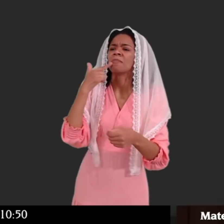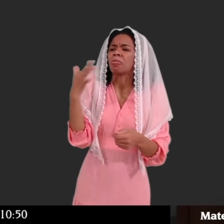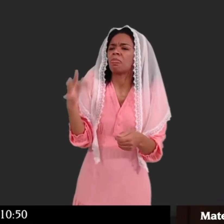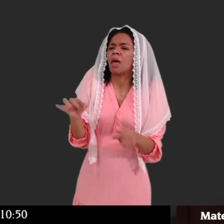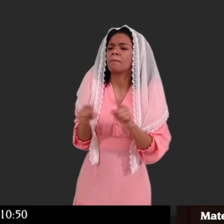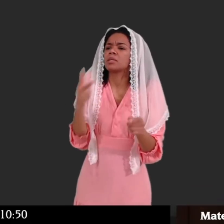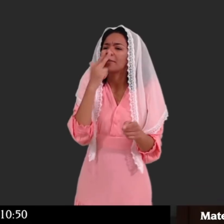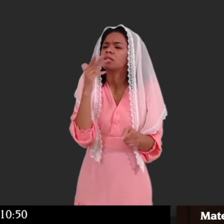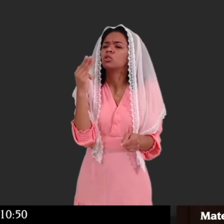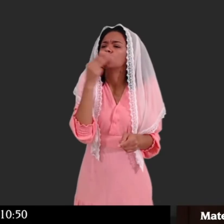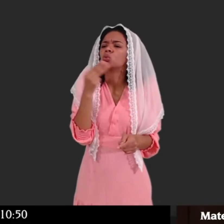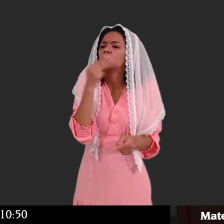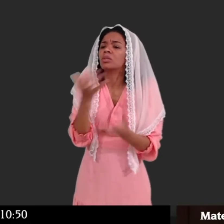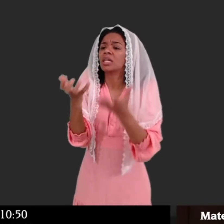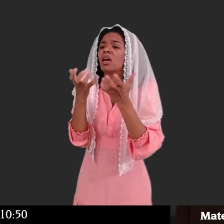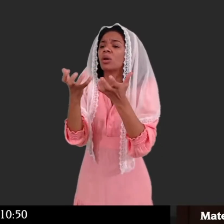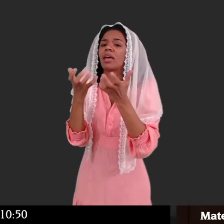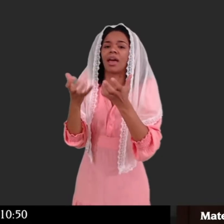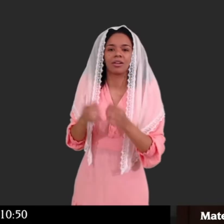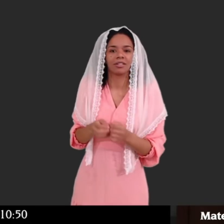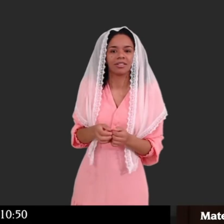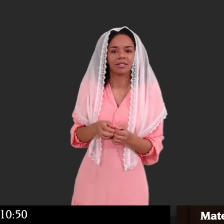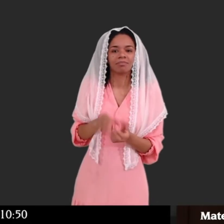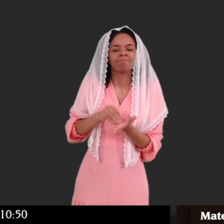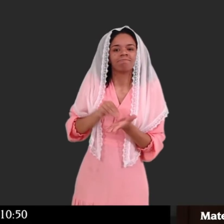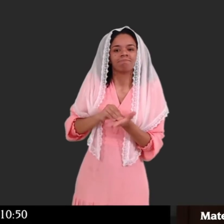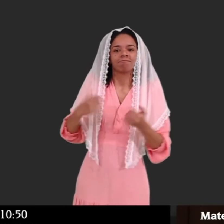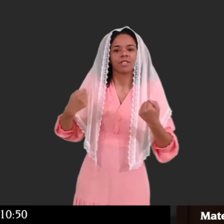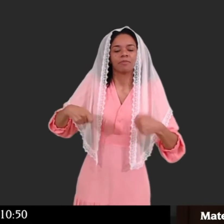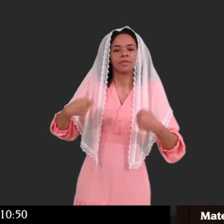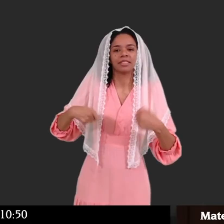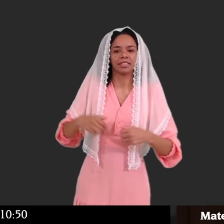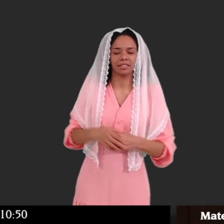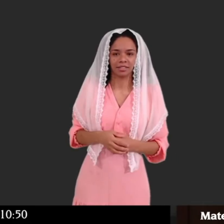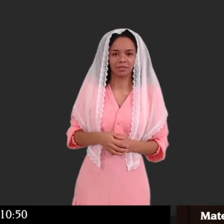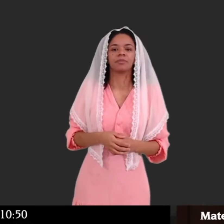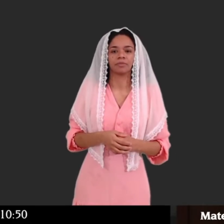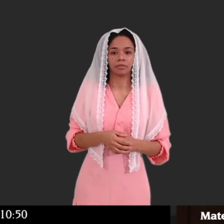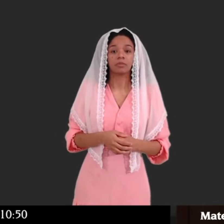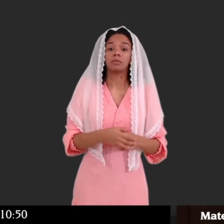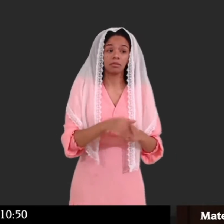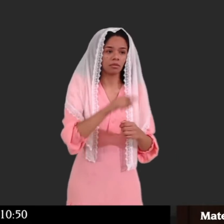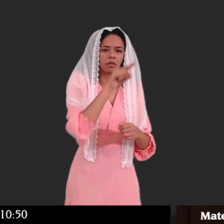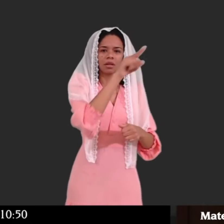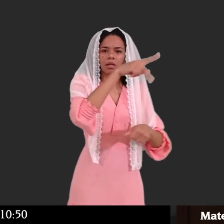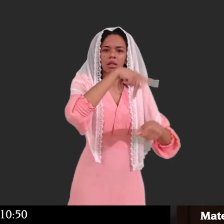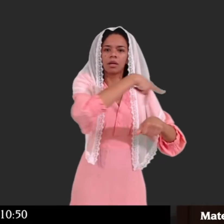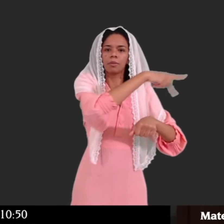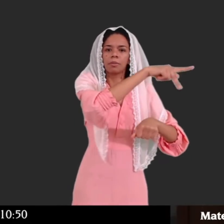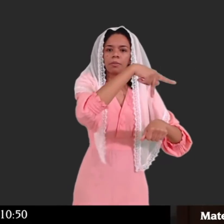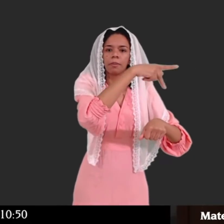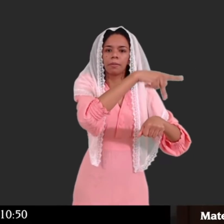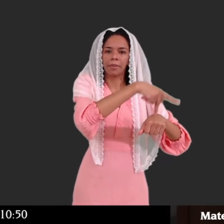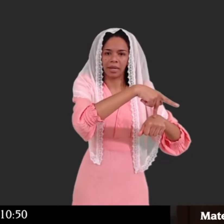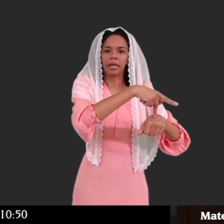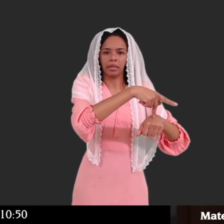Hoje nós vemos pessoas que não nos interessam muito. Há muitos países por aí, eu vi, num país, salvo melhor juízo, era a Coreia